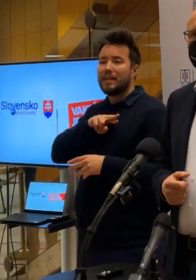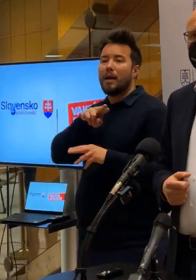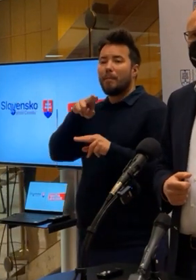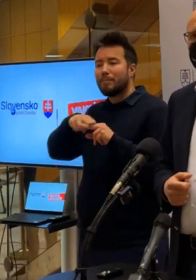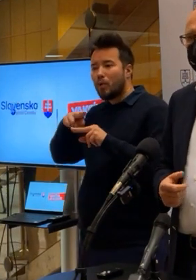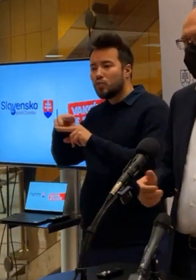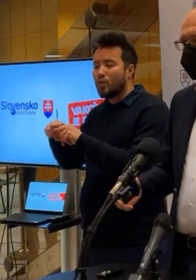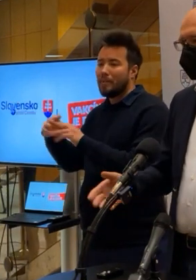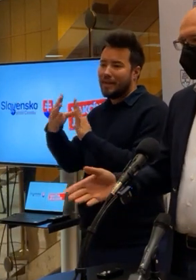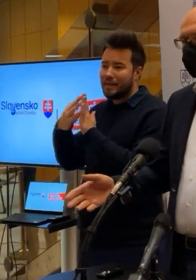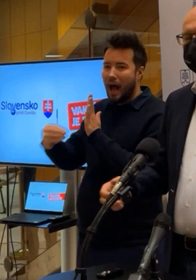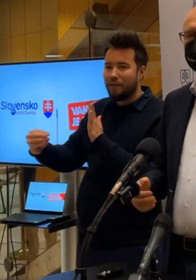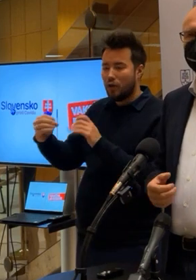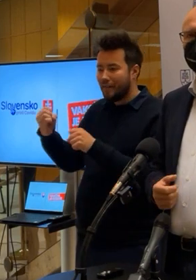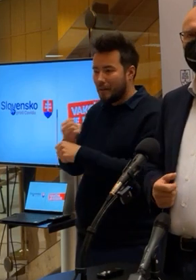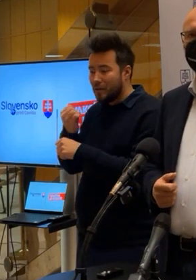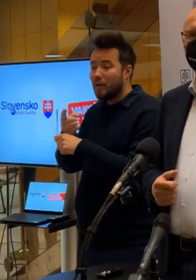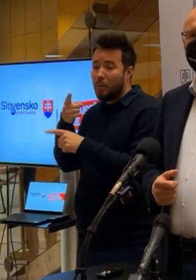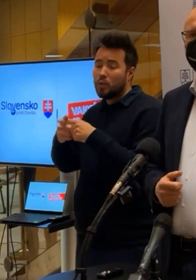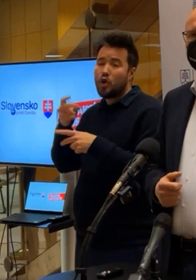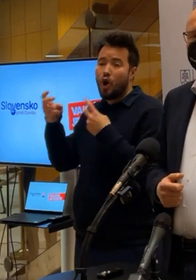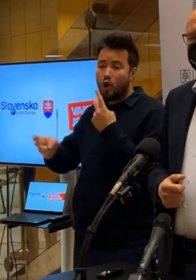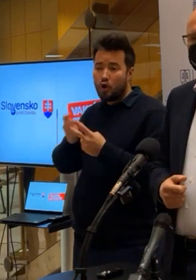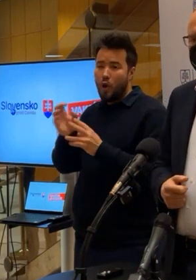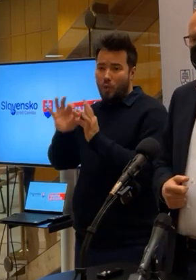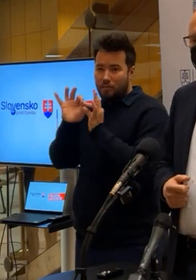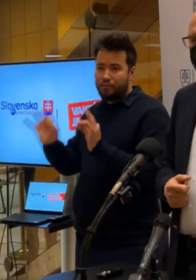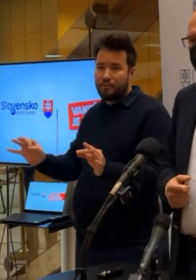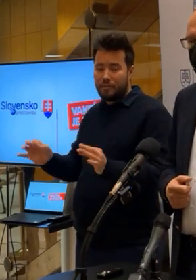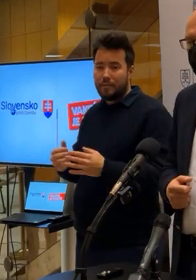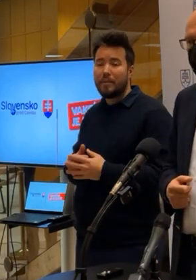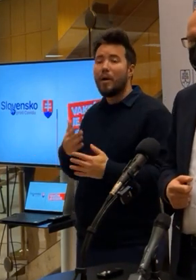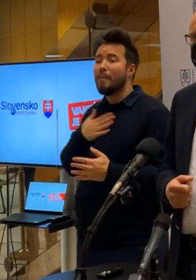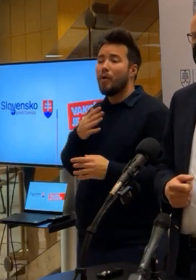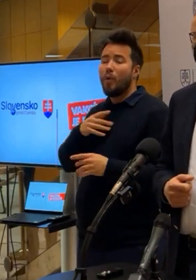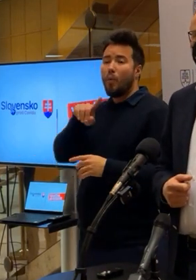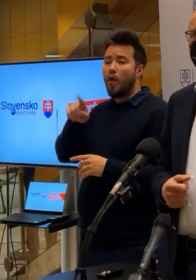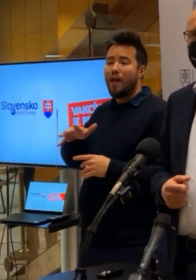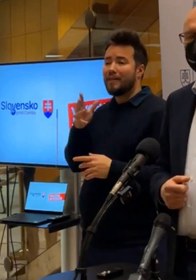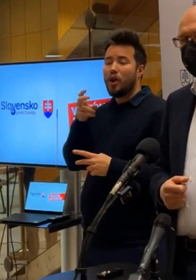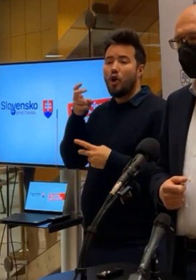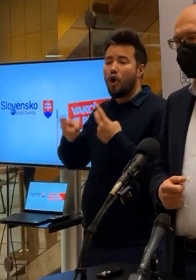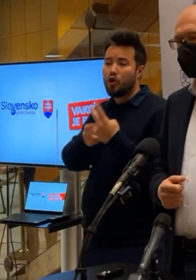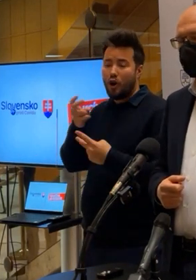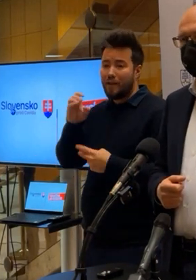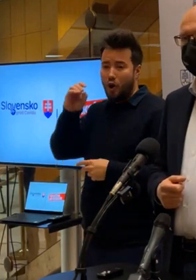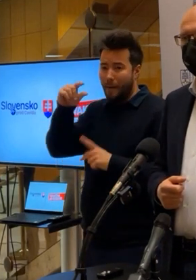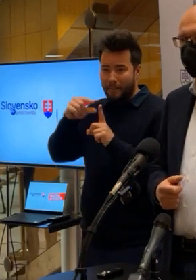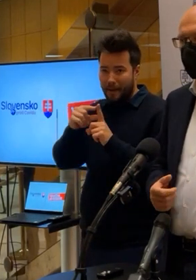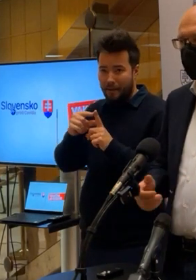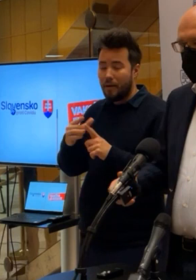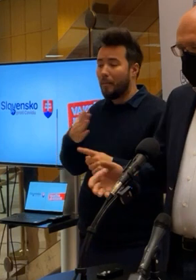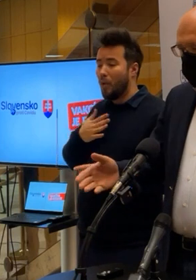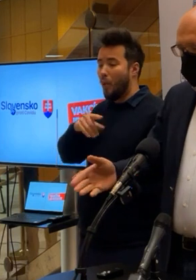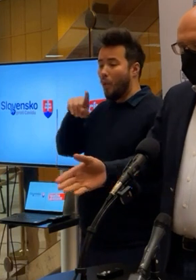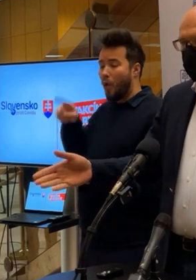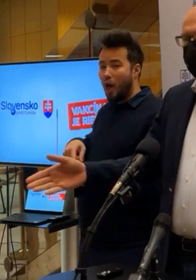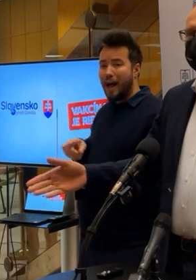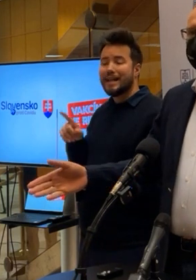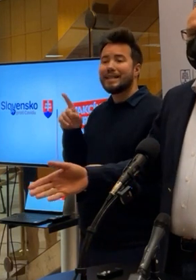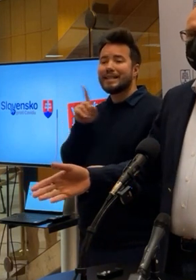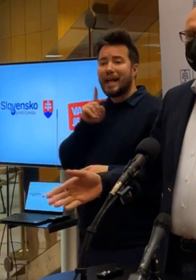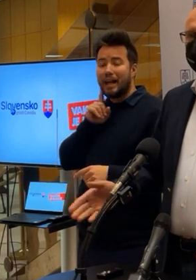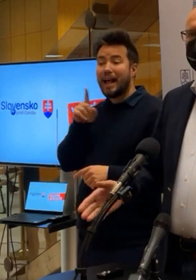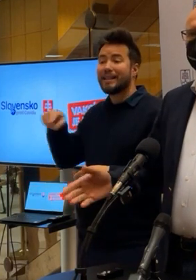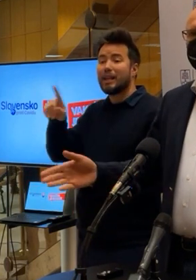postupy vypracovali a aby tie kontroly boli efektívne. Mojou úlohou nie je kontrolovať OP, mojou úlohou je starať sa o to, aby tí, ktorí